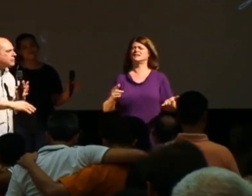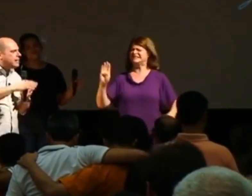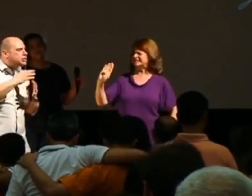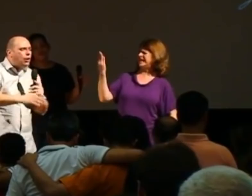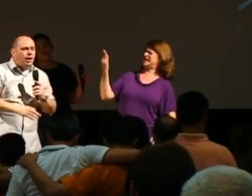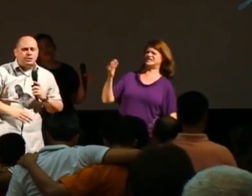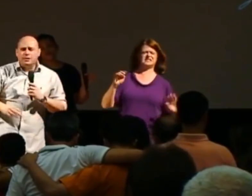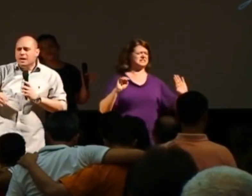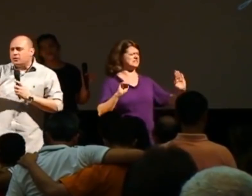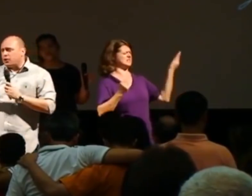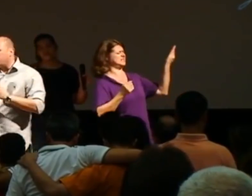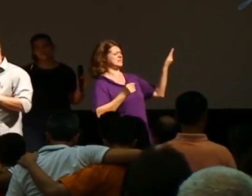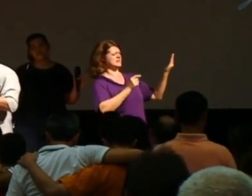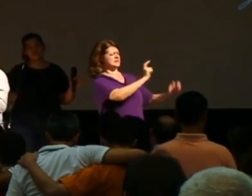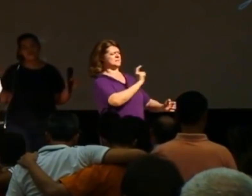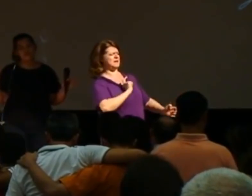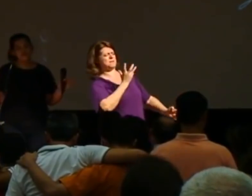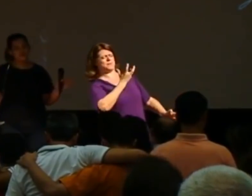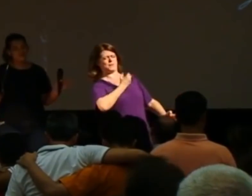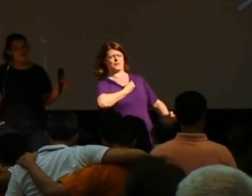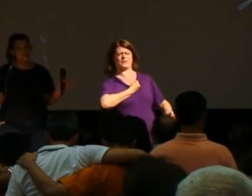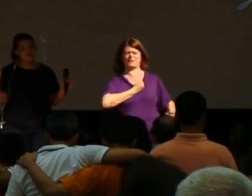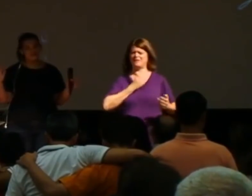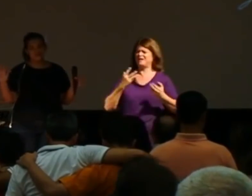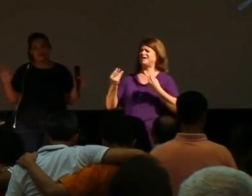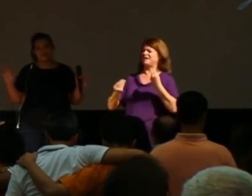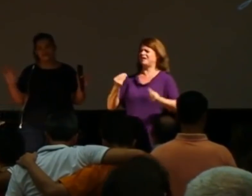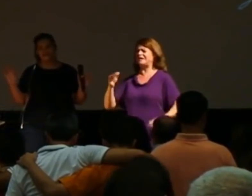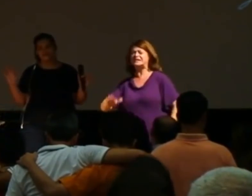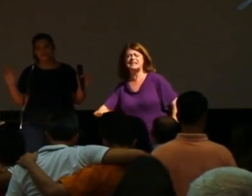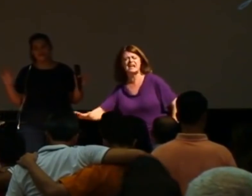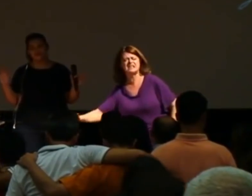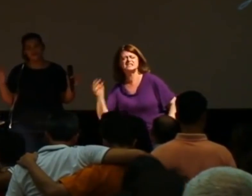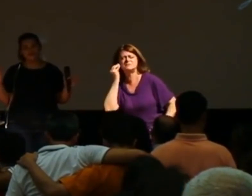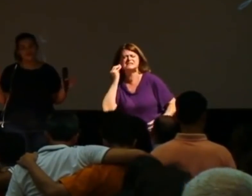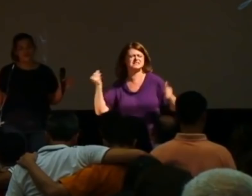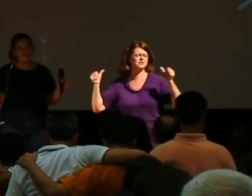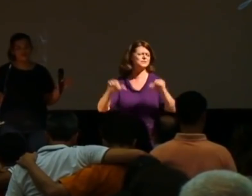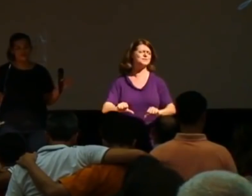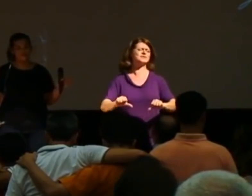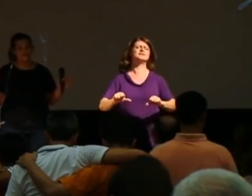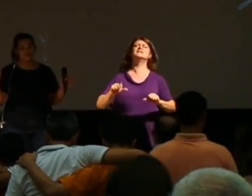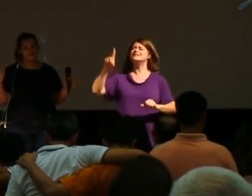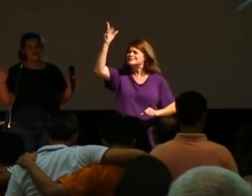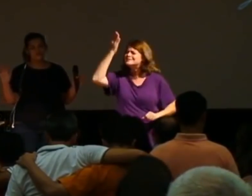são traições que os teus filhos sofreram. Mas hoje, Pai, eu quero apresentar eles ao